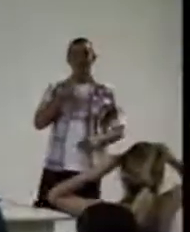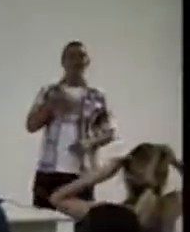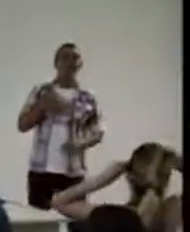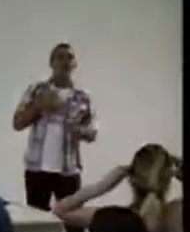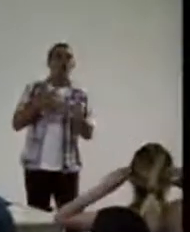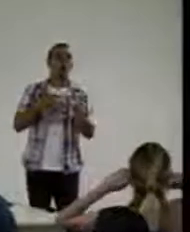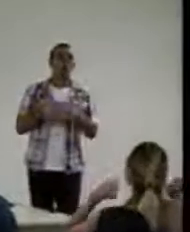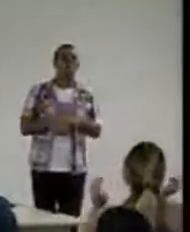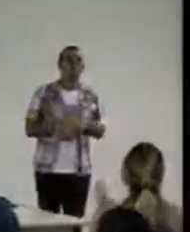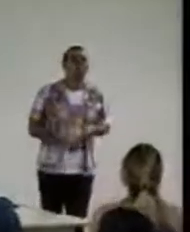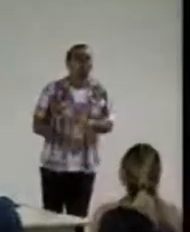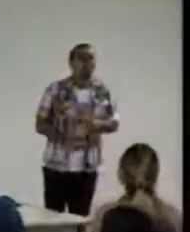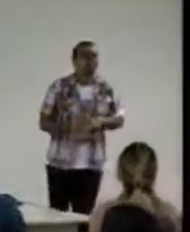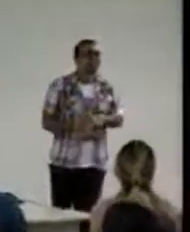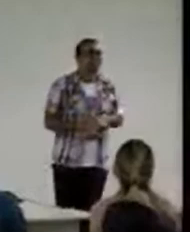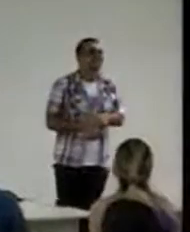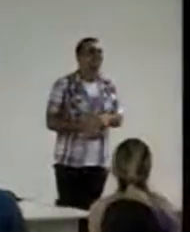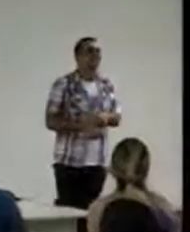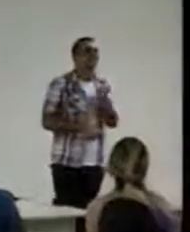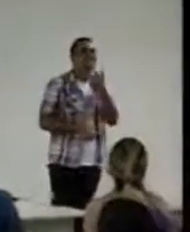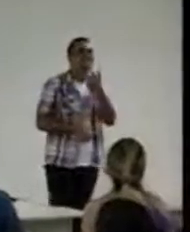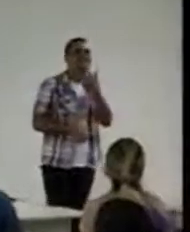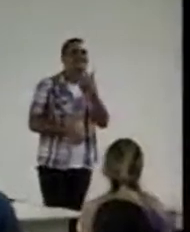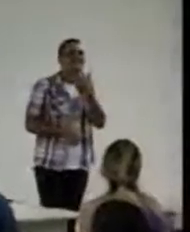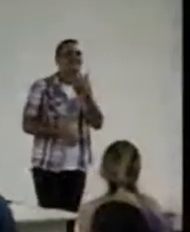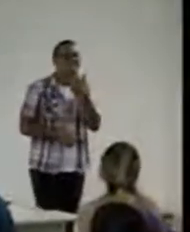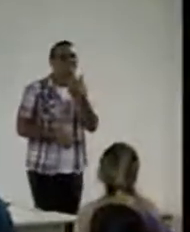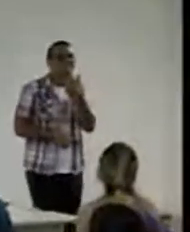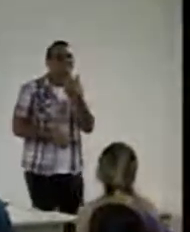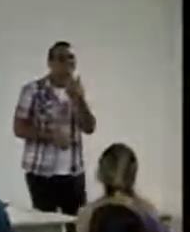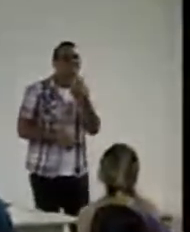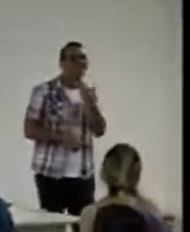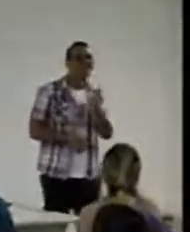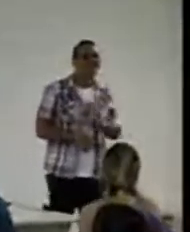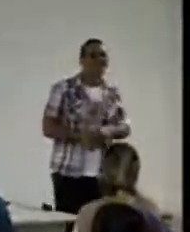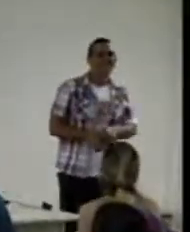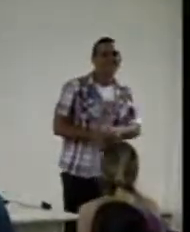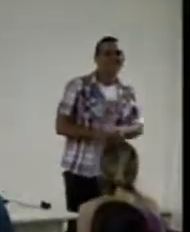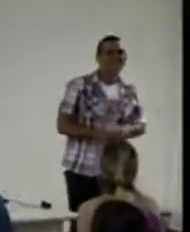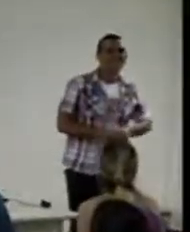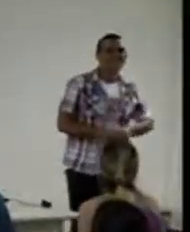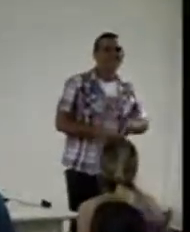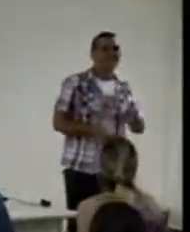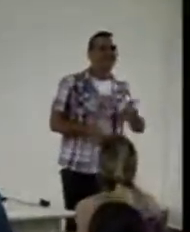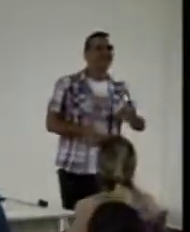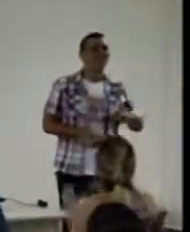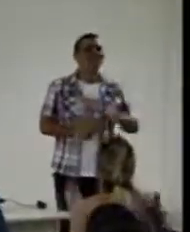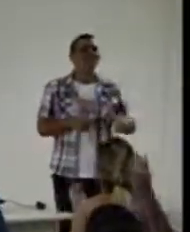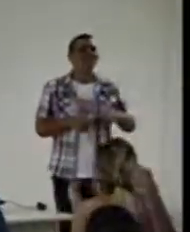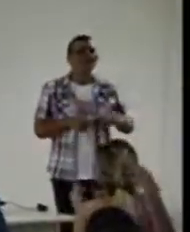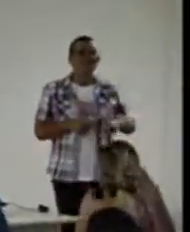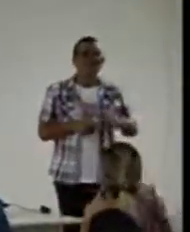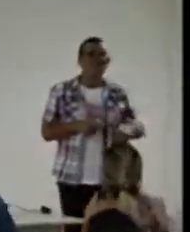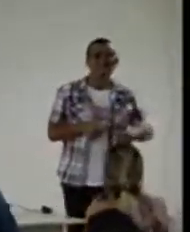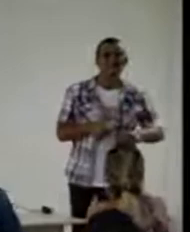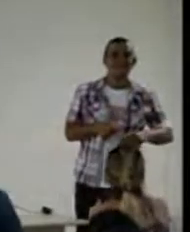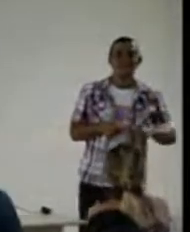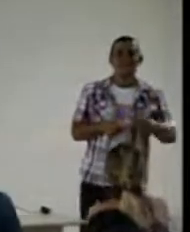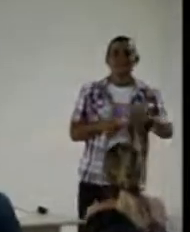uma língua e a língua portuguesa é outra língua. São dois sistemas diferentes. A Libras tem a sua gramática própria, toda